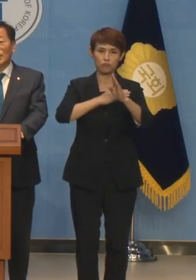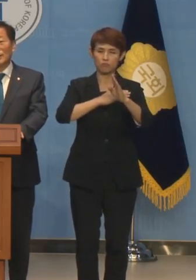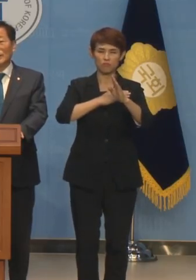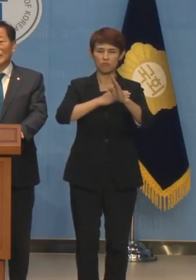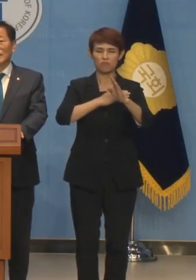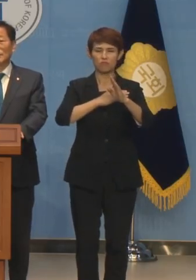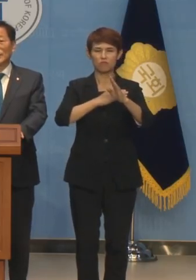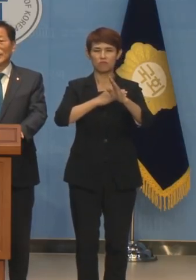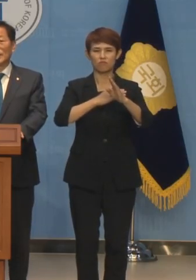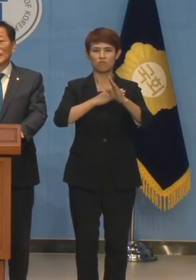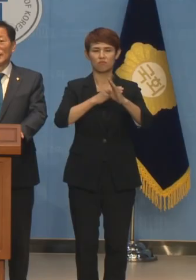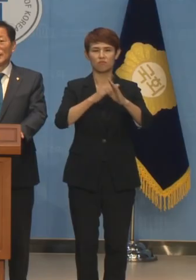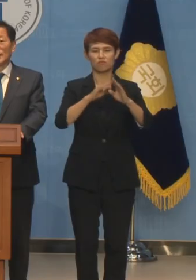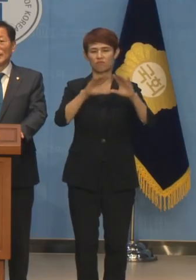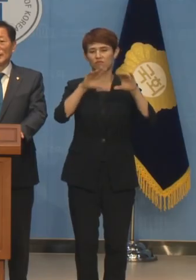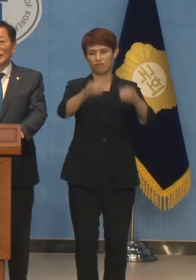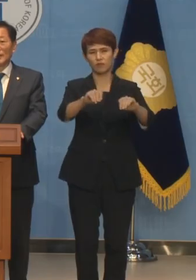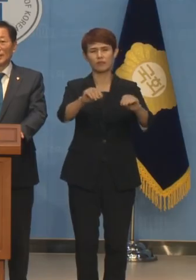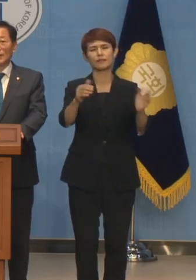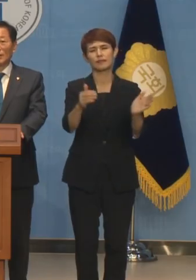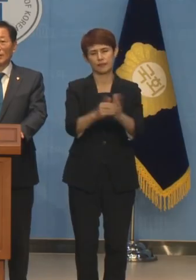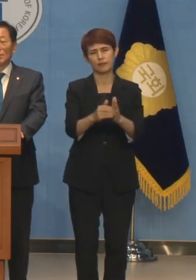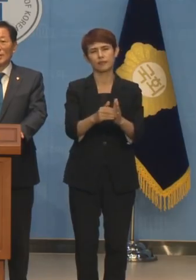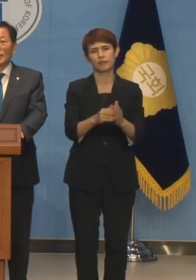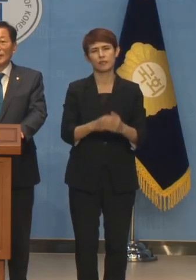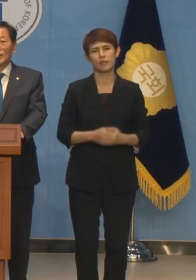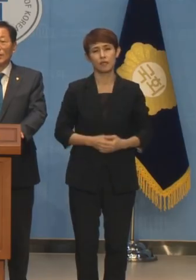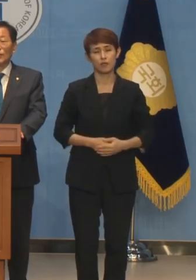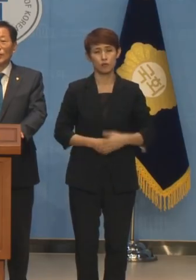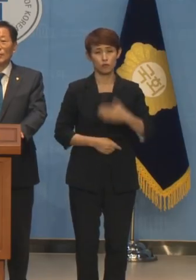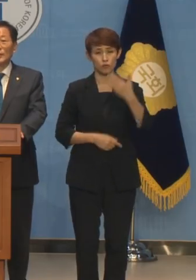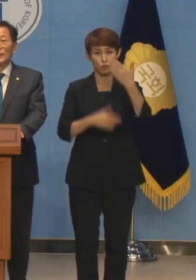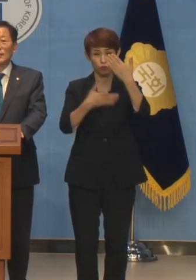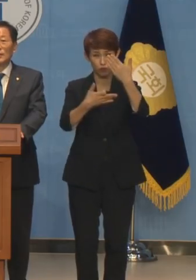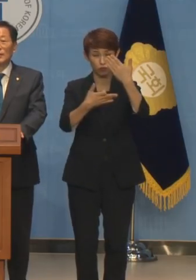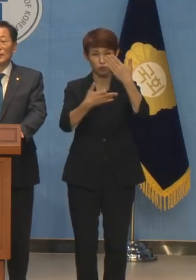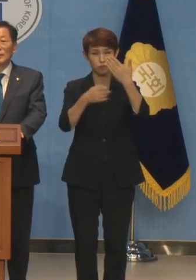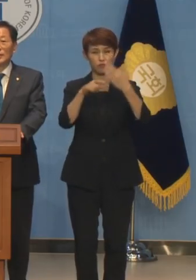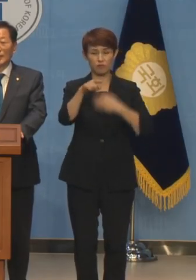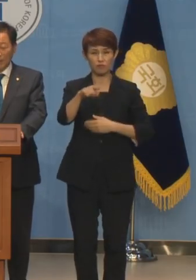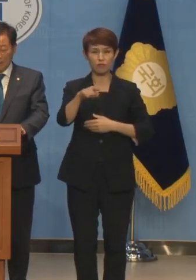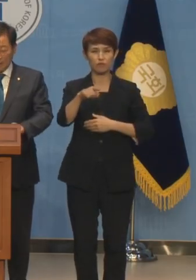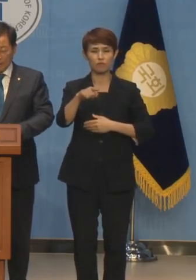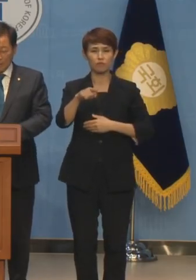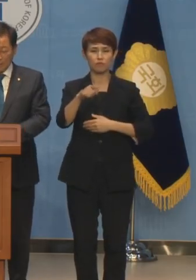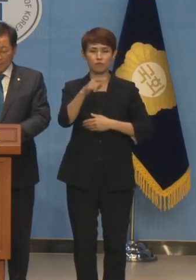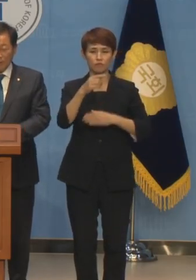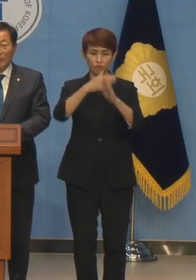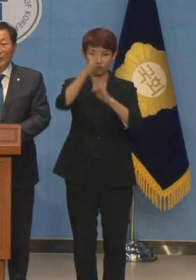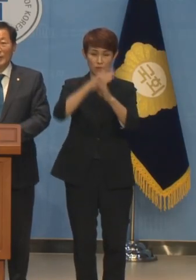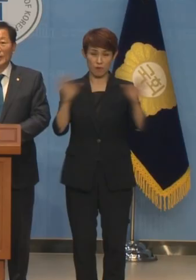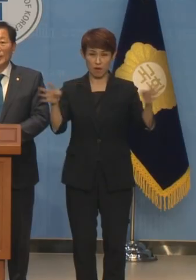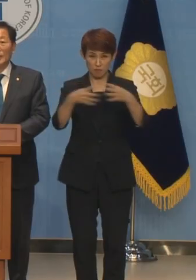또 파기했습니다. 이게 얼마나 더 위험해질 수 있을지 시민들이